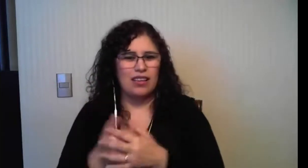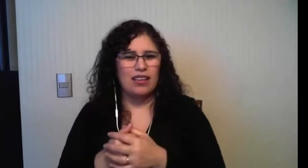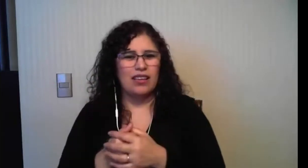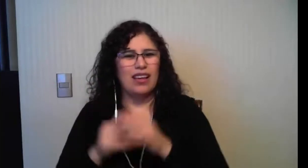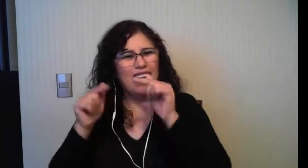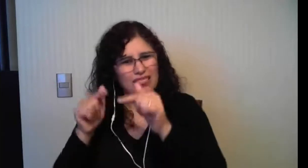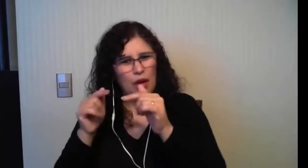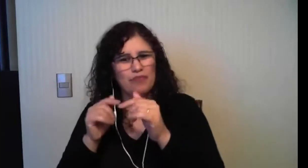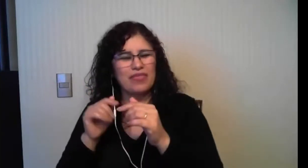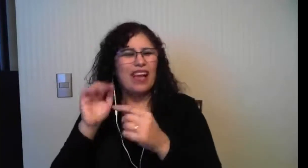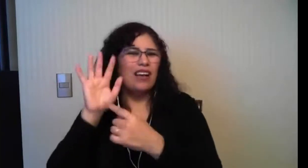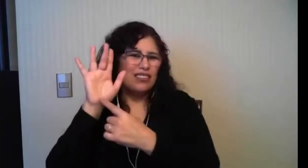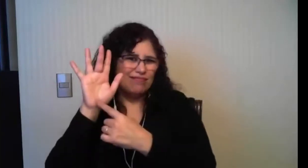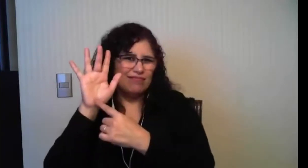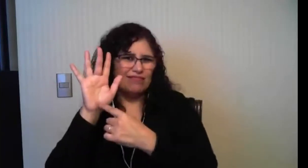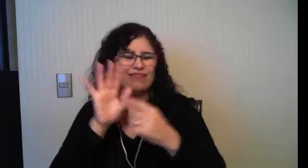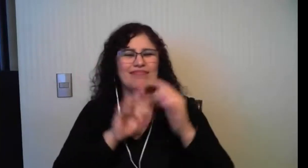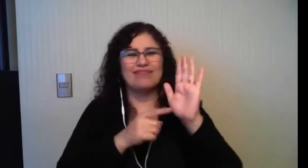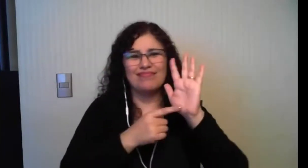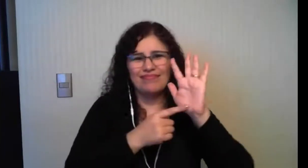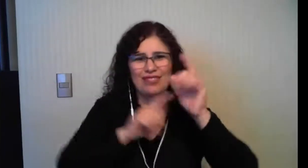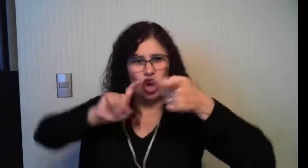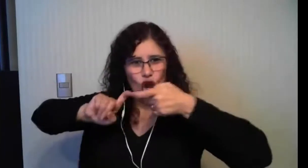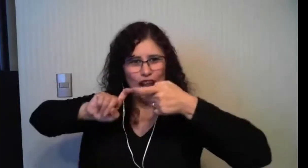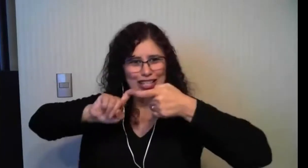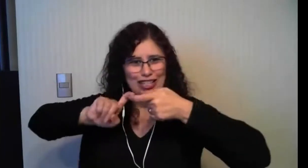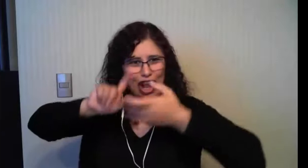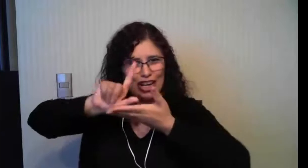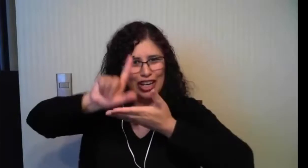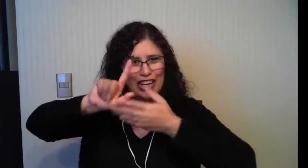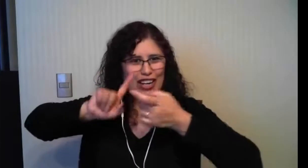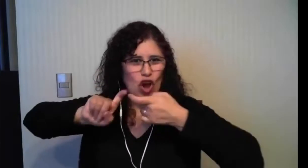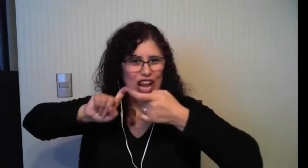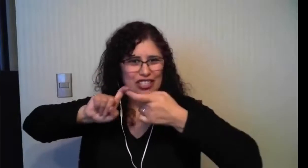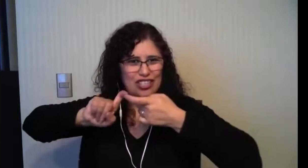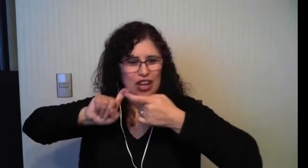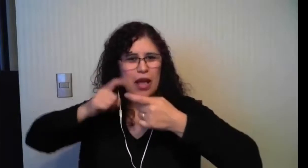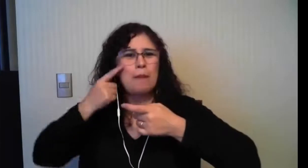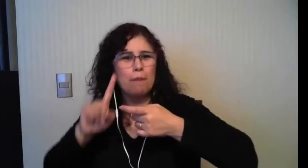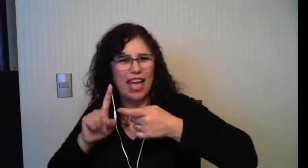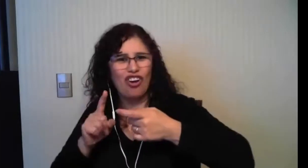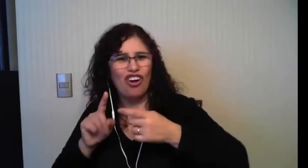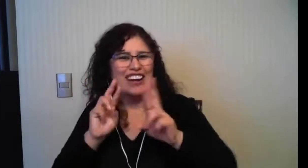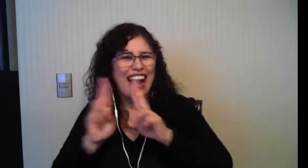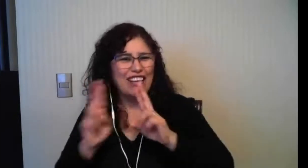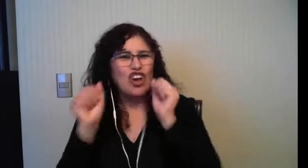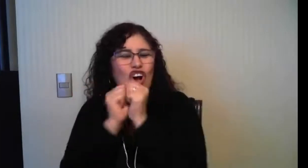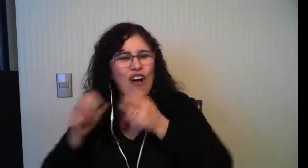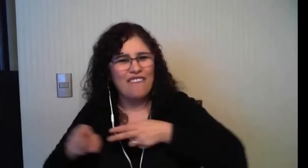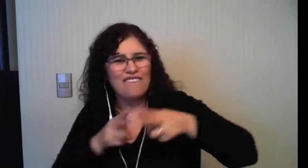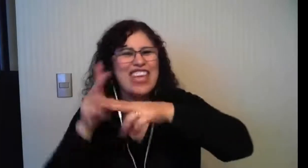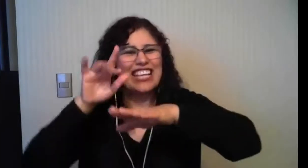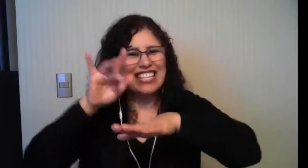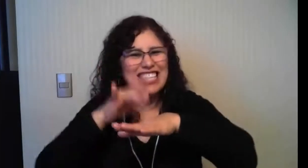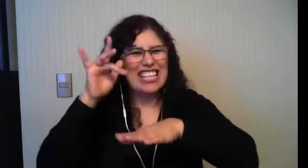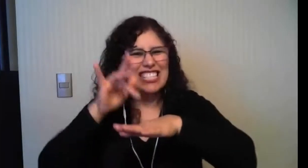son neuronas de conexión entre las vías motoras, ¿ya? Pero que además tienen relación con la vía sensitiva, porque recuerda que en la médula